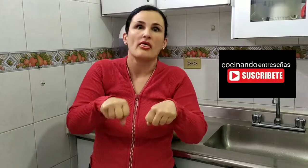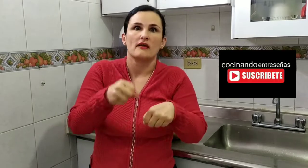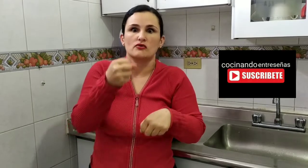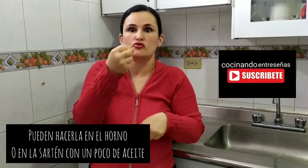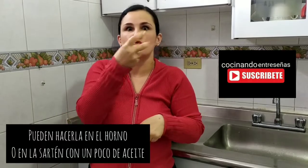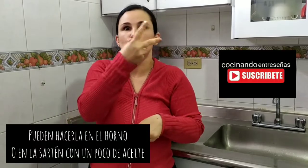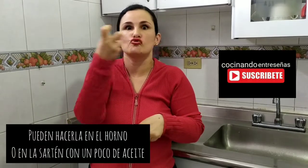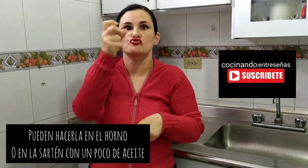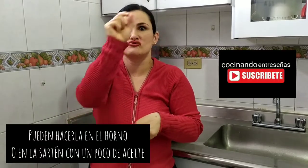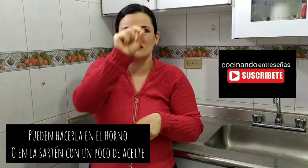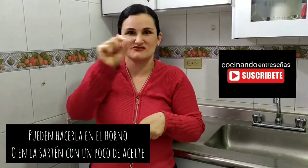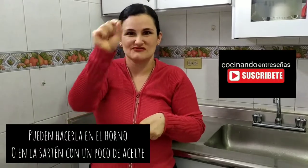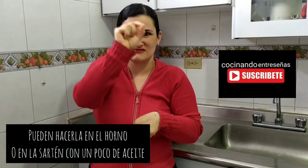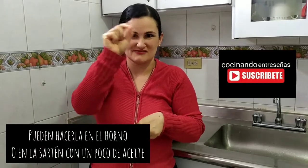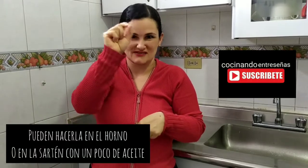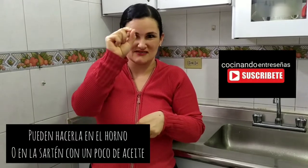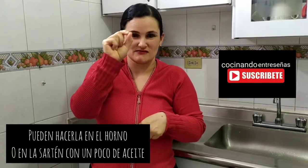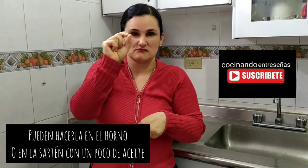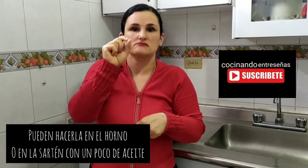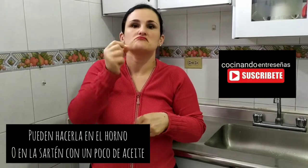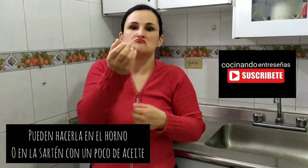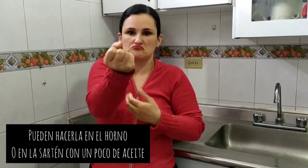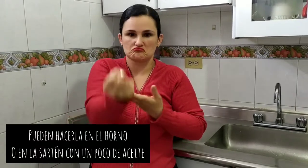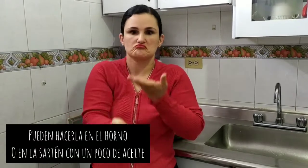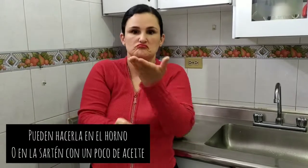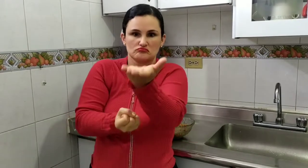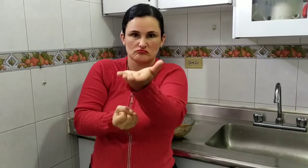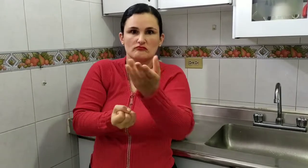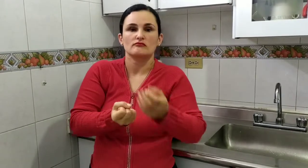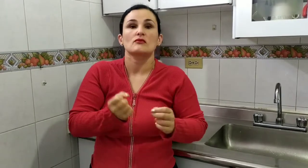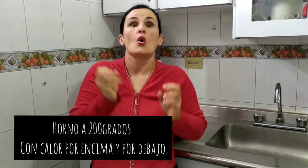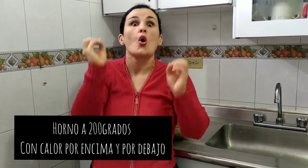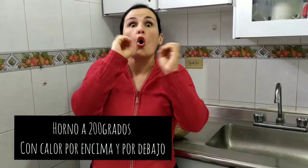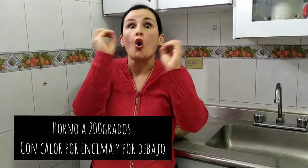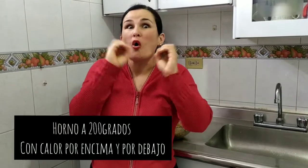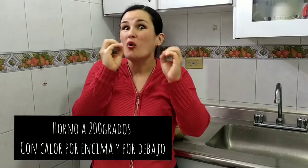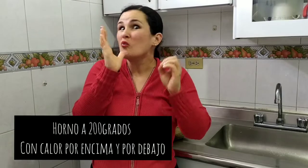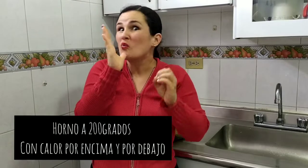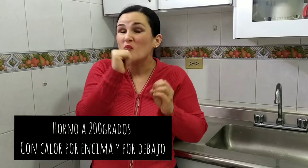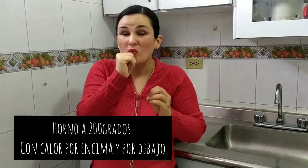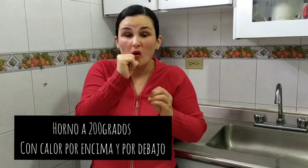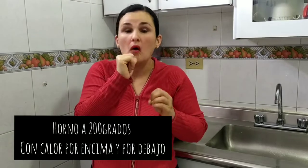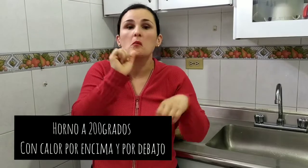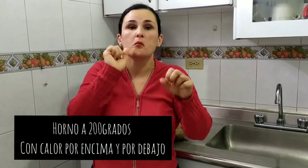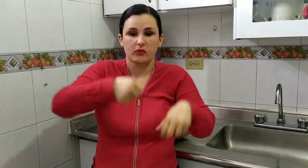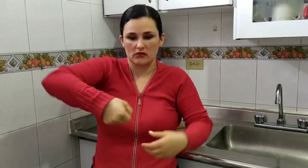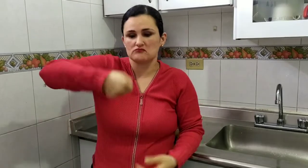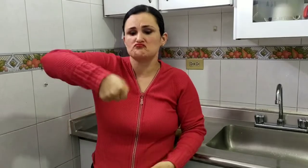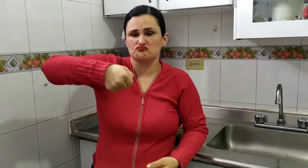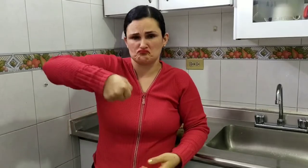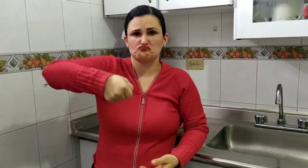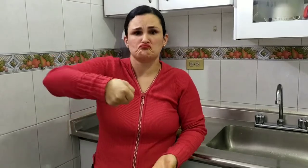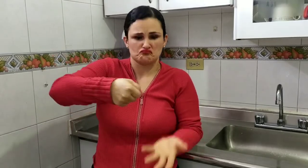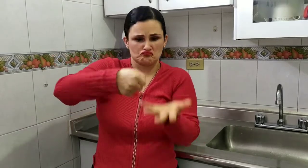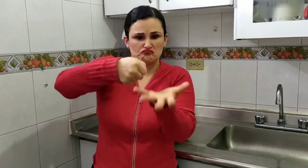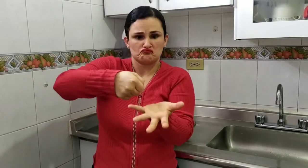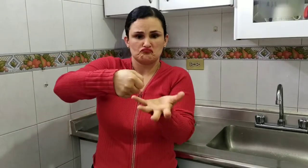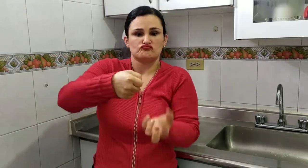pueden hacer en horno a 200 grados. Con calor arriba y abajo, pero si no tienen horno también la